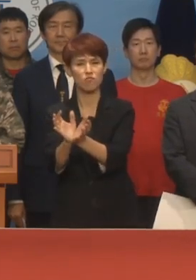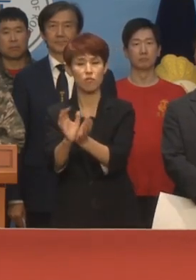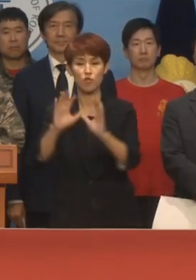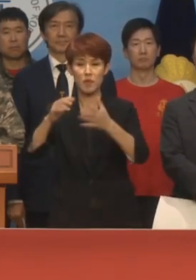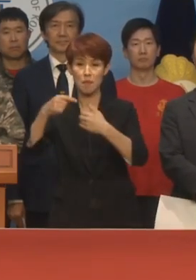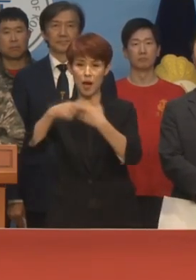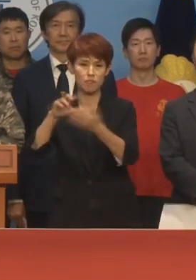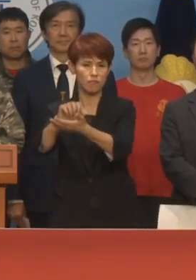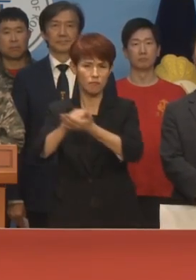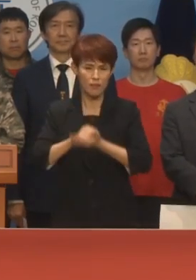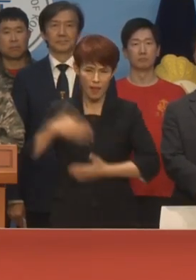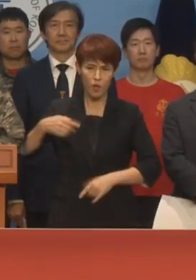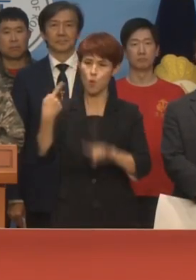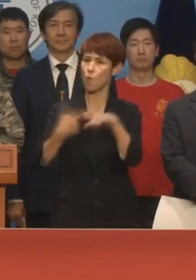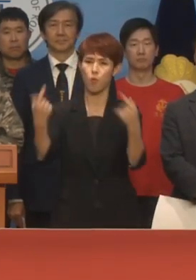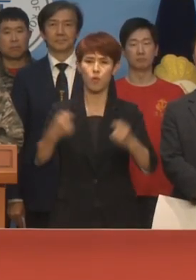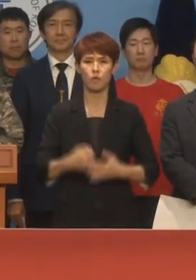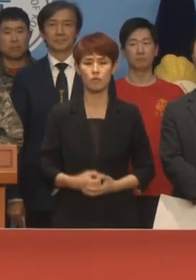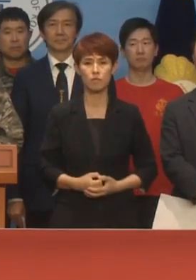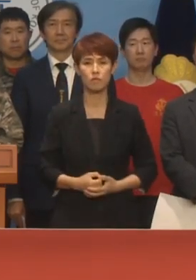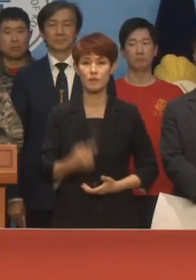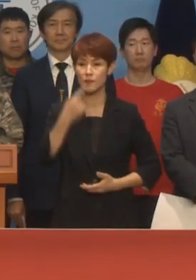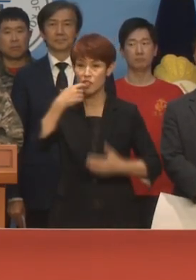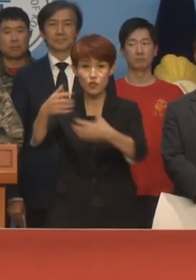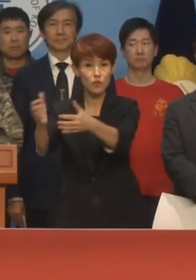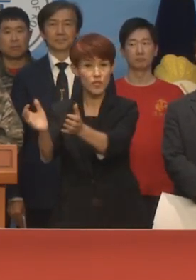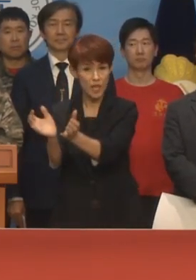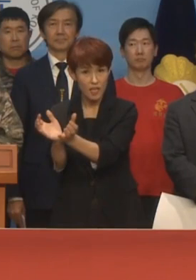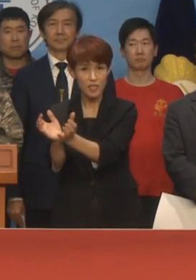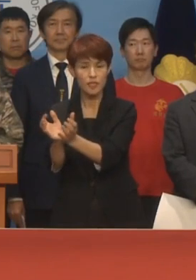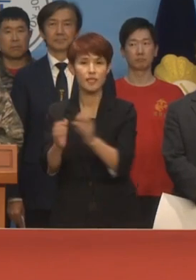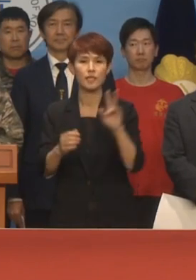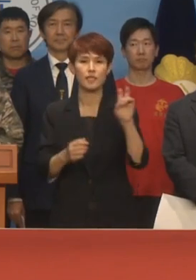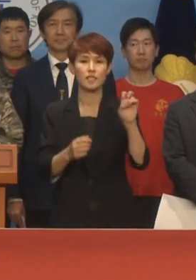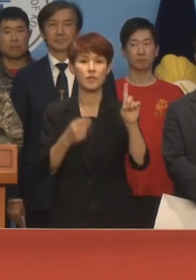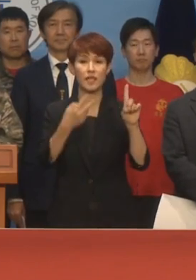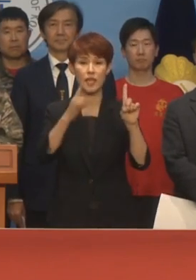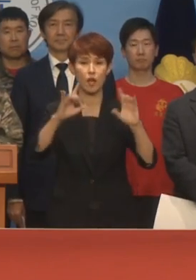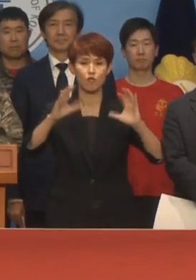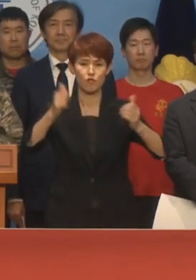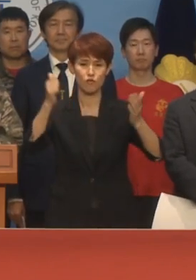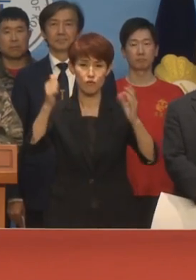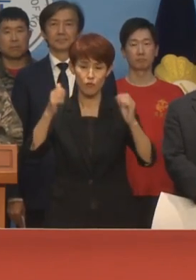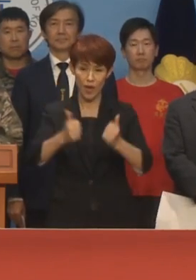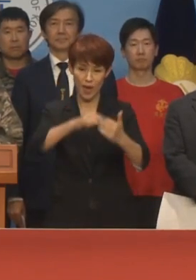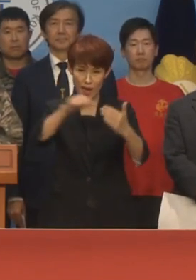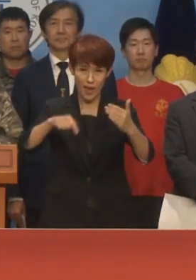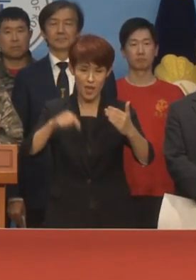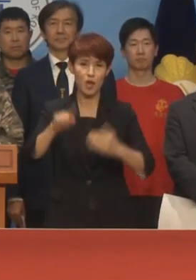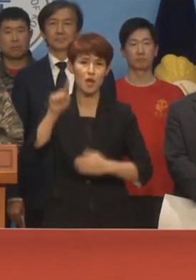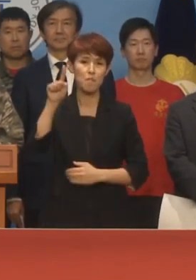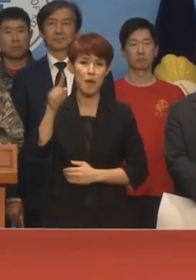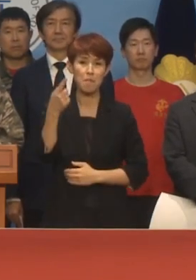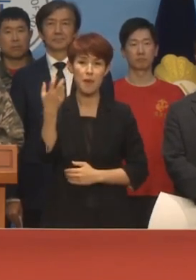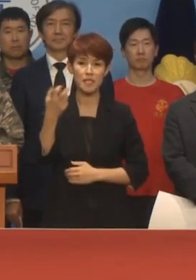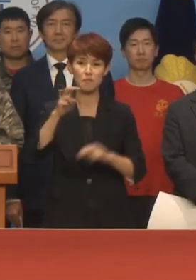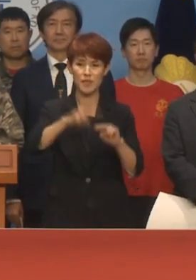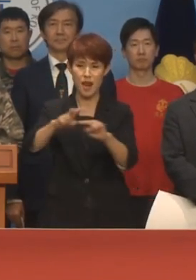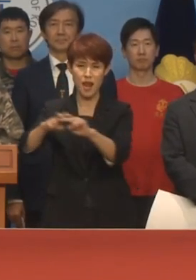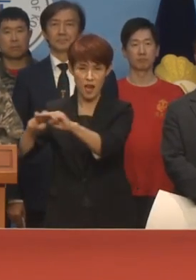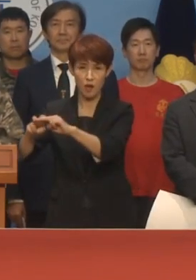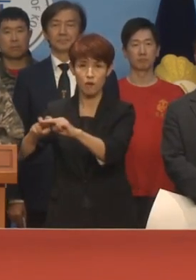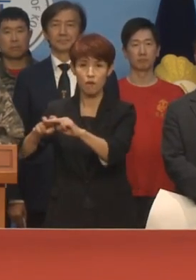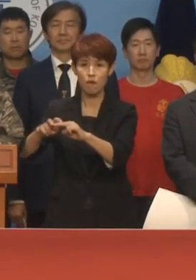받들지 못하는 것입니다. 더불어민주당은 21대 국회 내내 180석을 갖고도 한 게